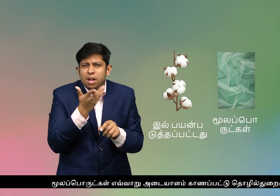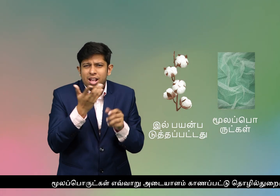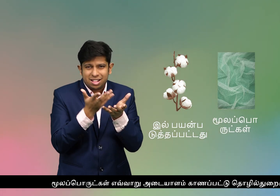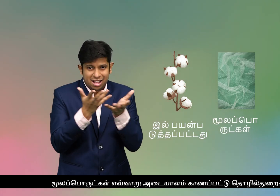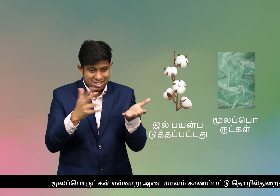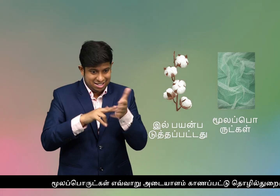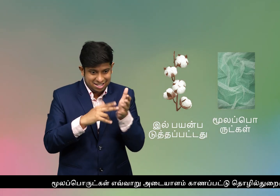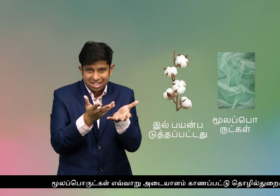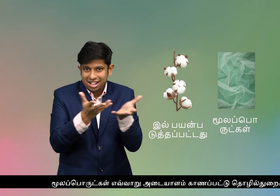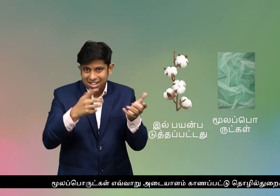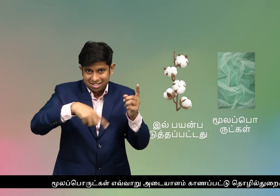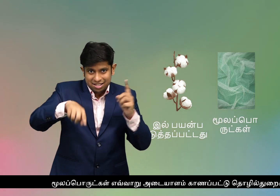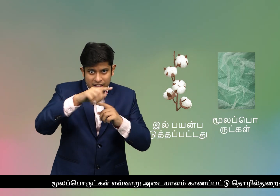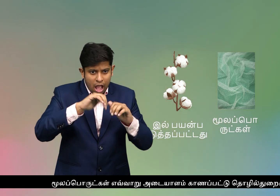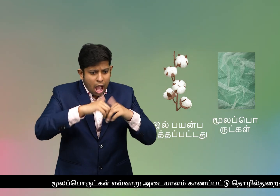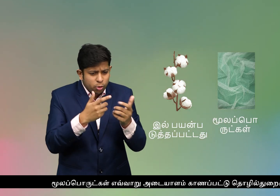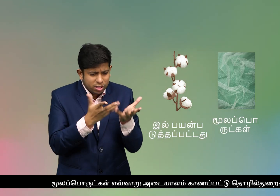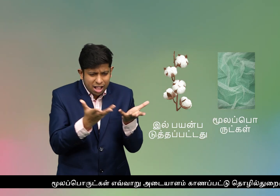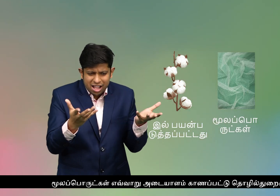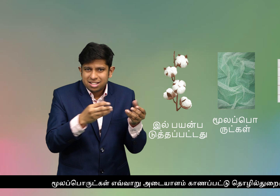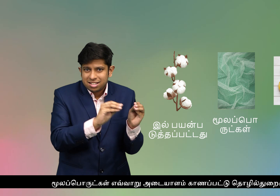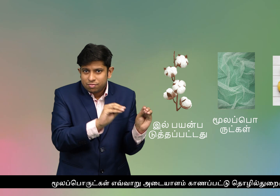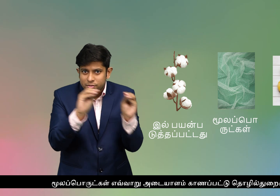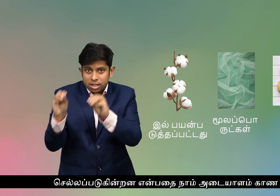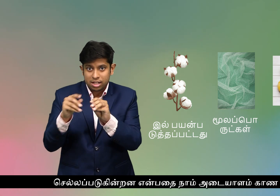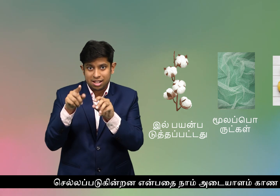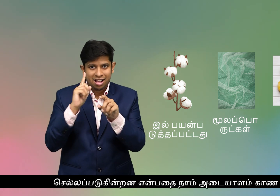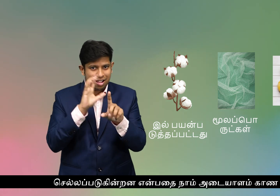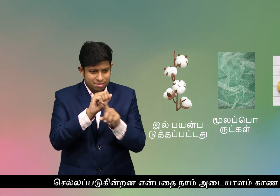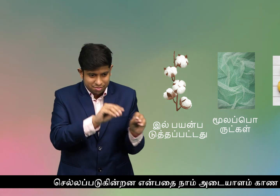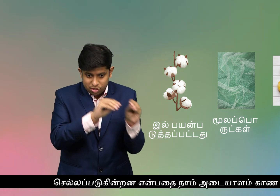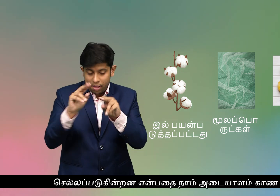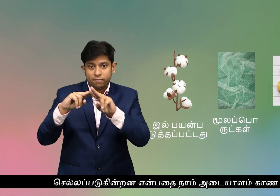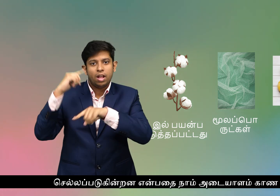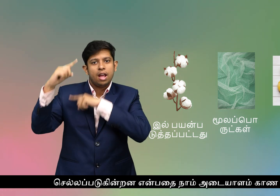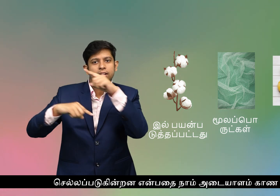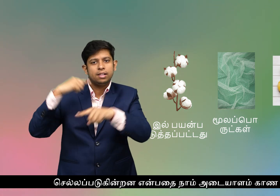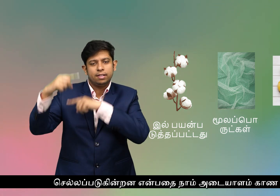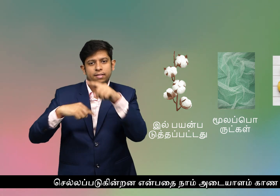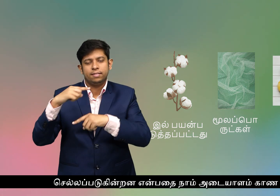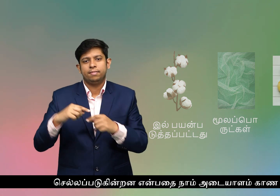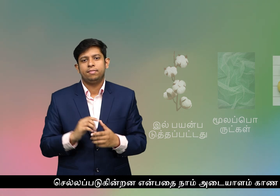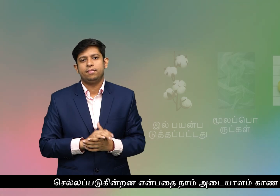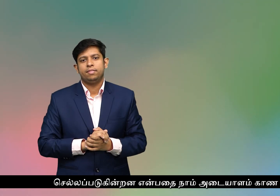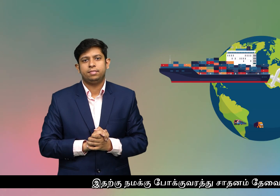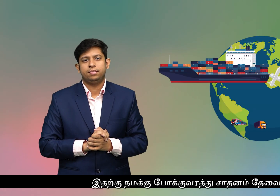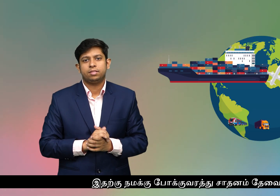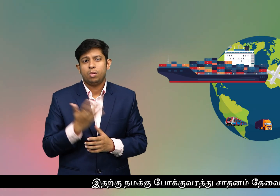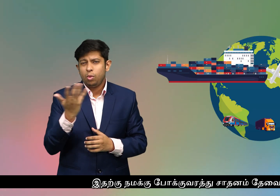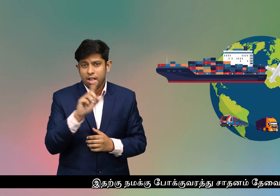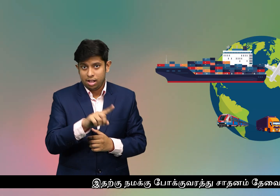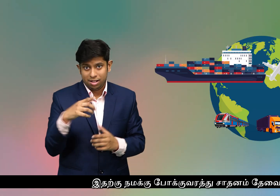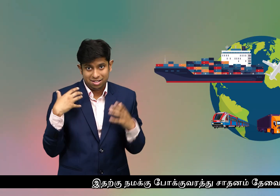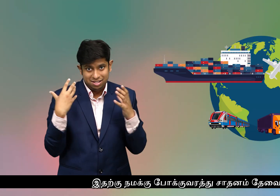எவ்வாறு அடையாளம் காணப்பட்டு தொழில்துறைக்கு கொண்டு செல்லப்படுகின்றன என்பதை நாம் அடையாளம் காண வேண்டும்.